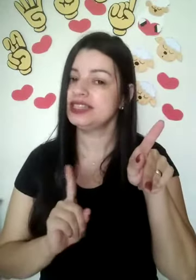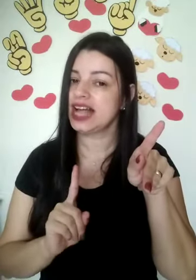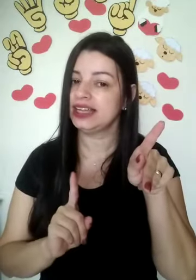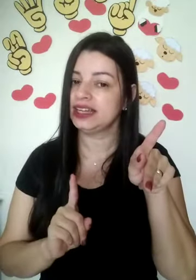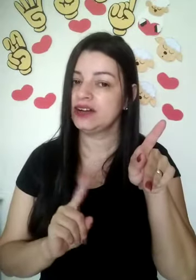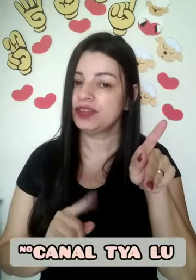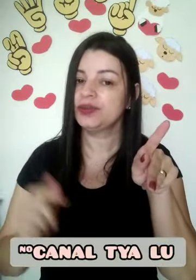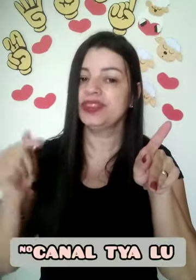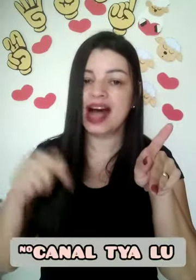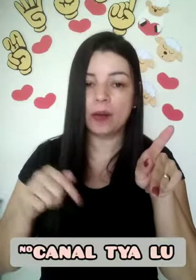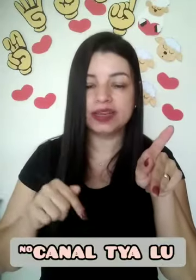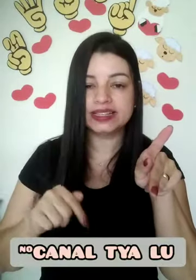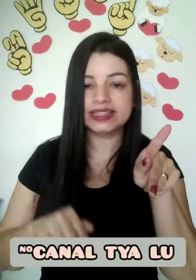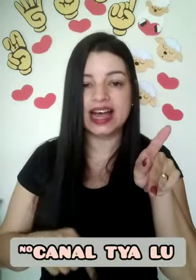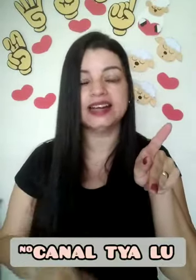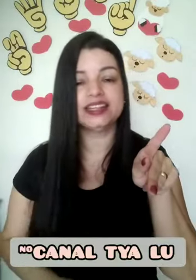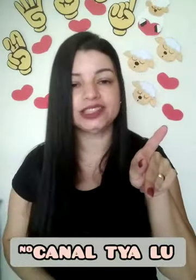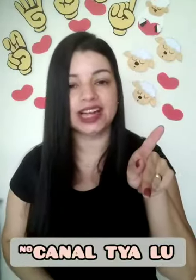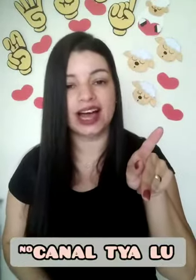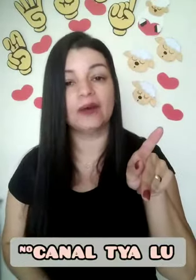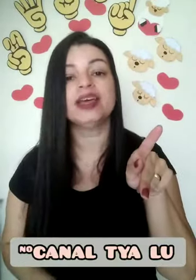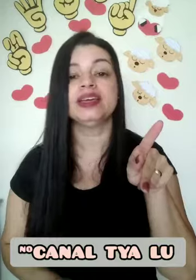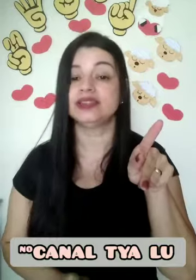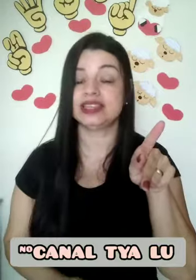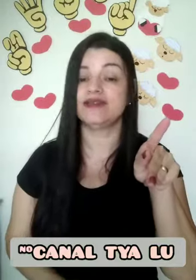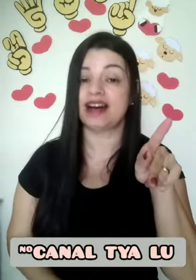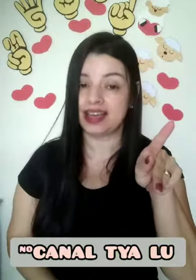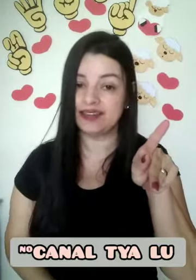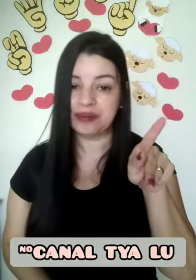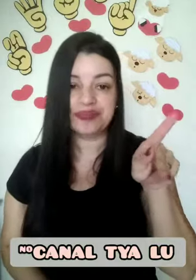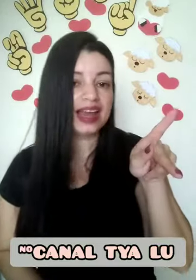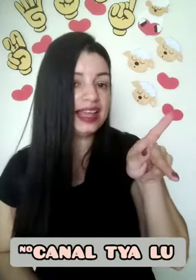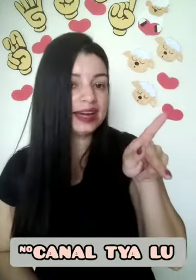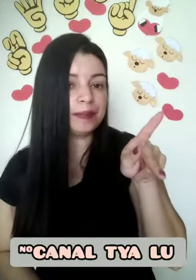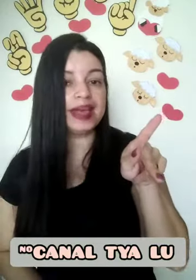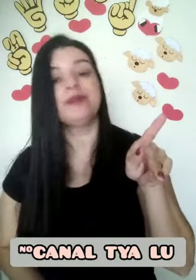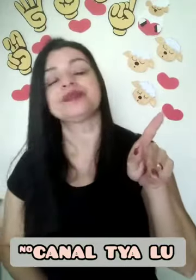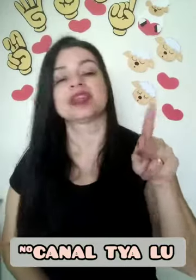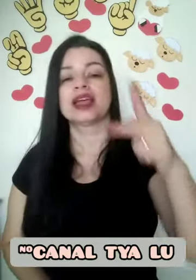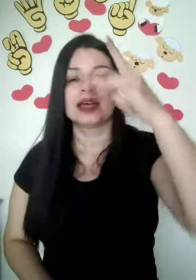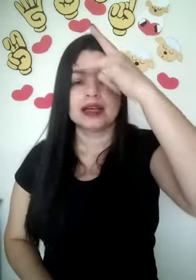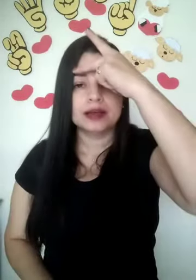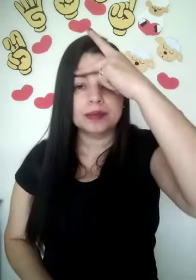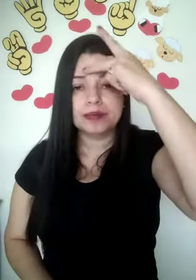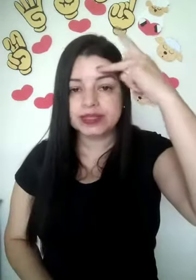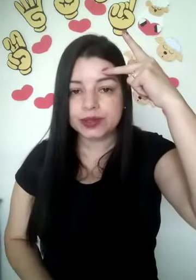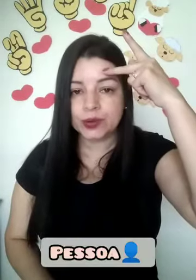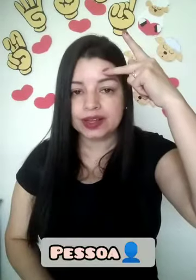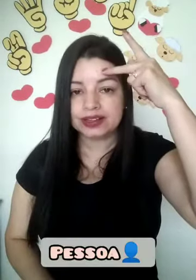você ainda não viu, dá um pesquisar neste canal e você vai ver. Letra P. Pessoa,